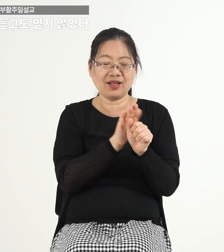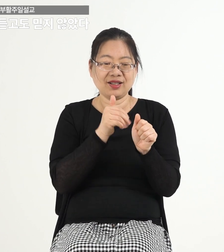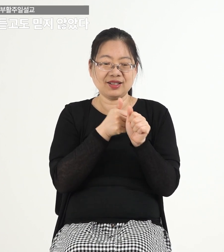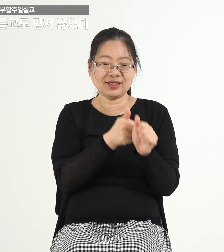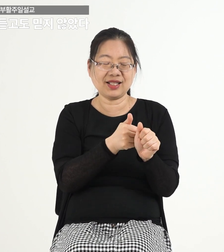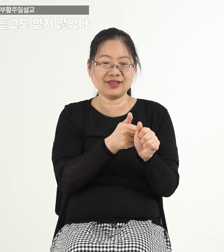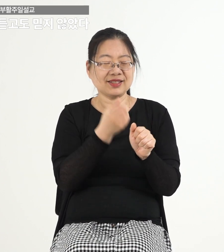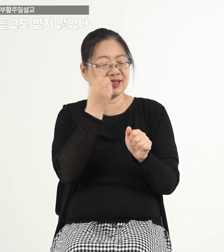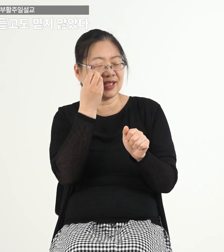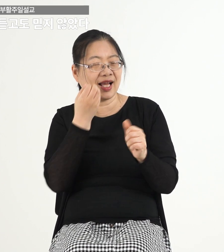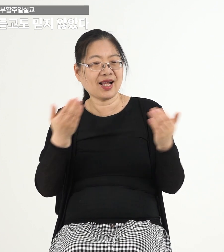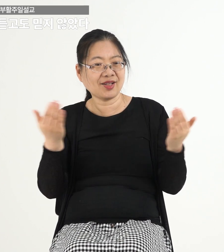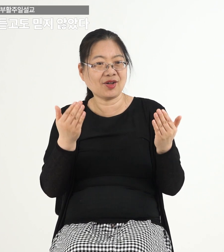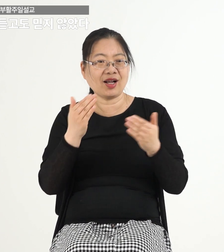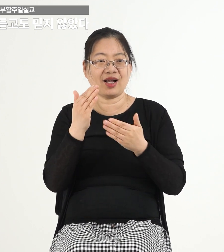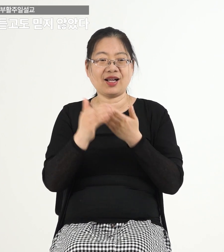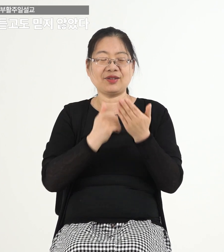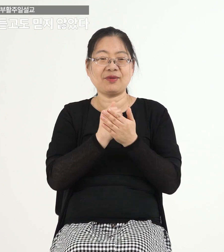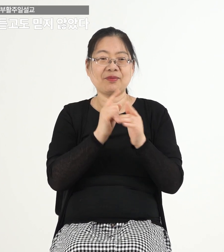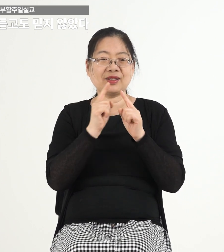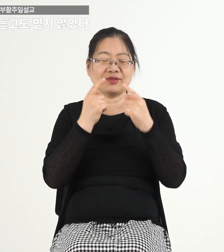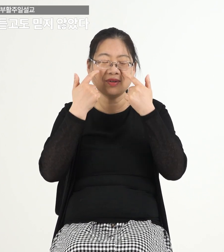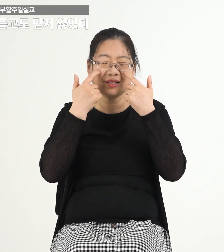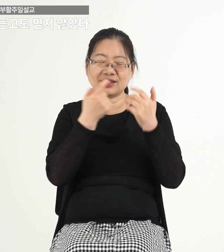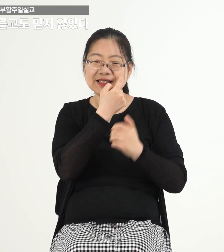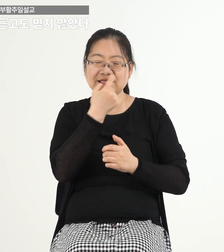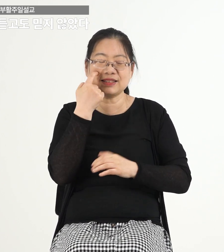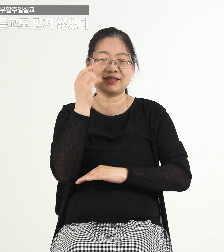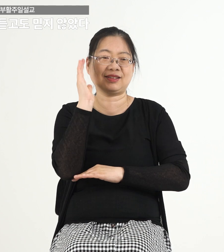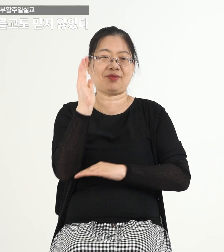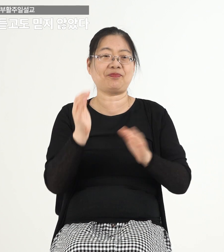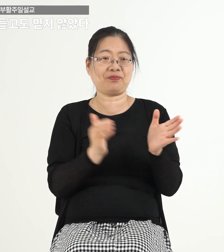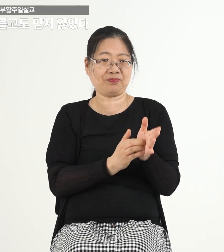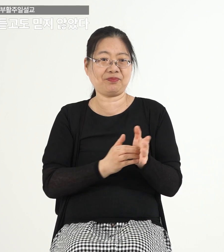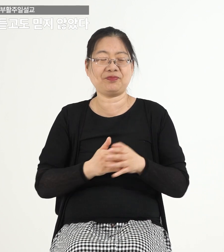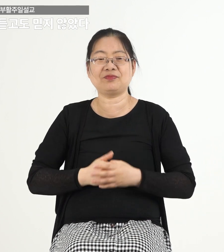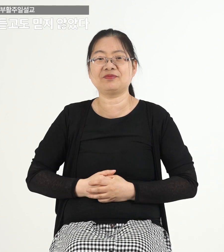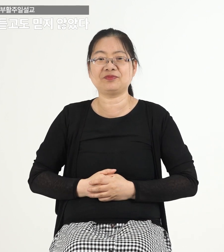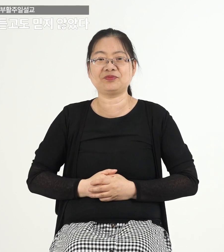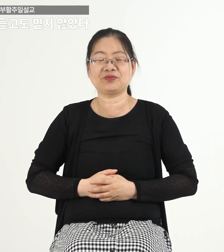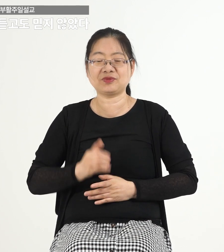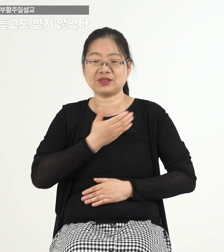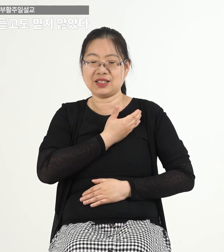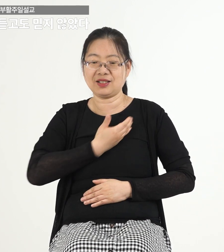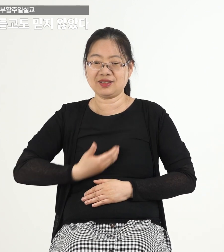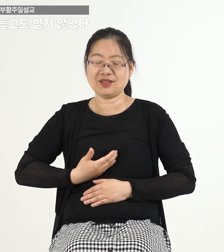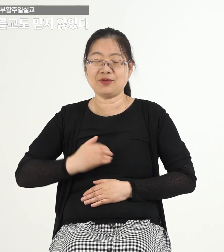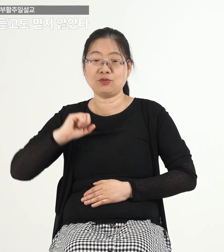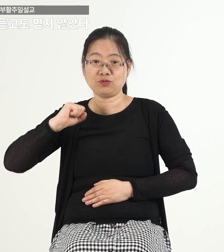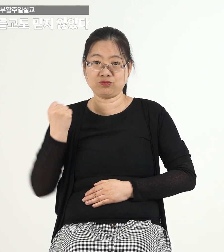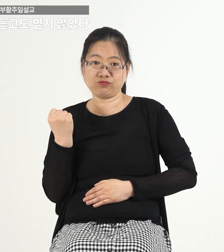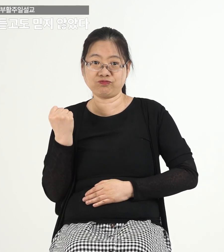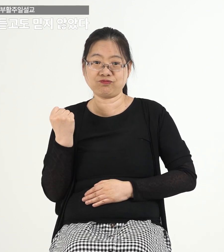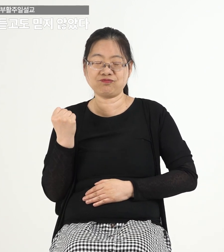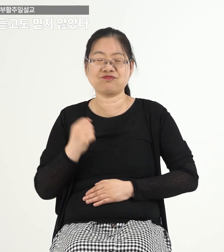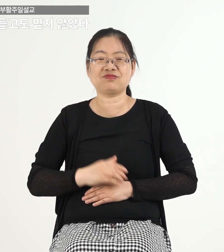따르는 표적으로 말씀을 확실히 증언하시니라. 네. 제자들은